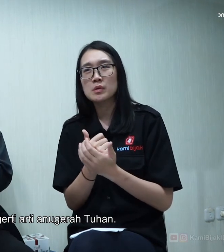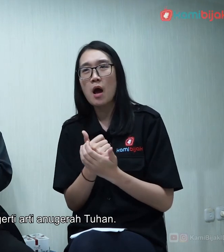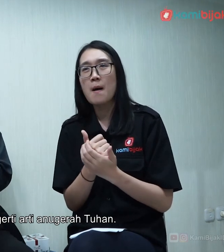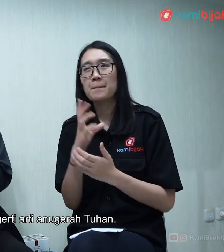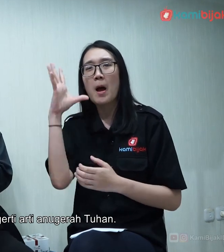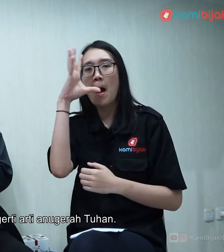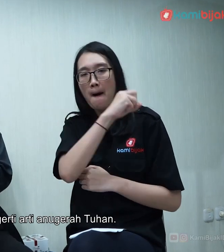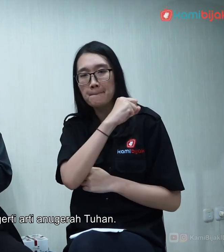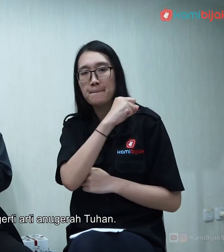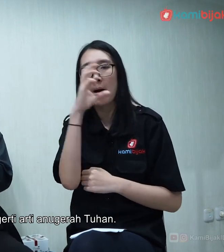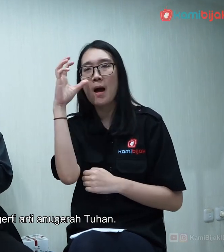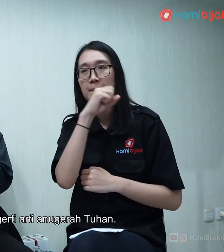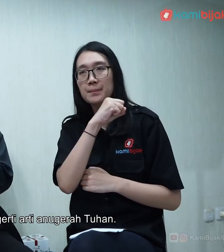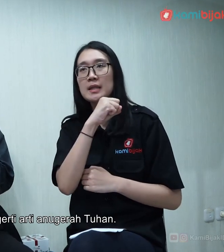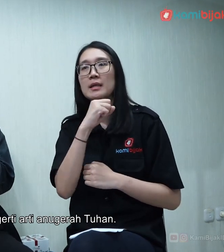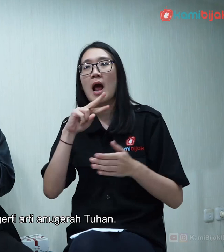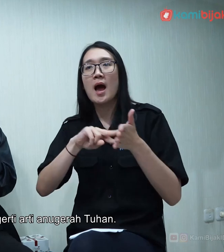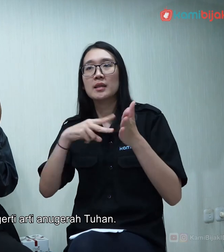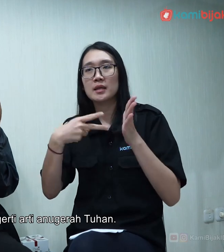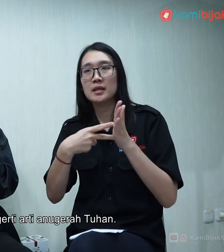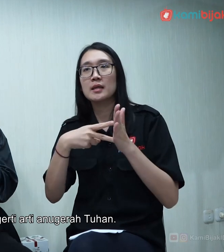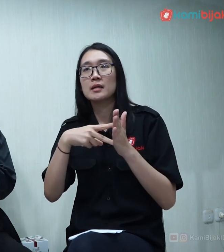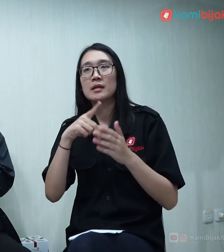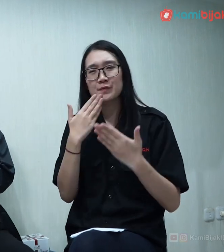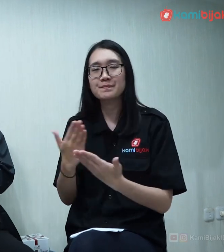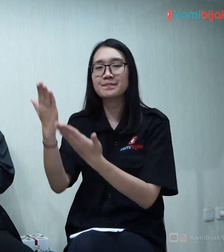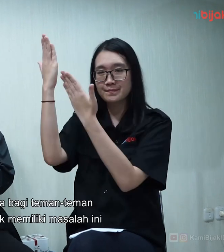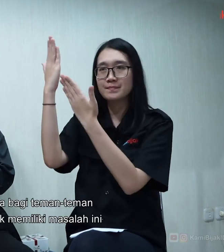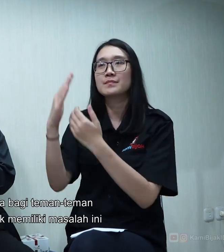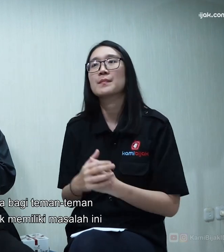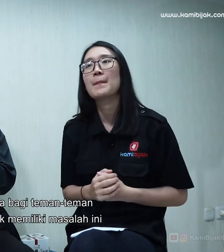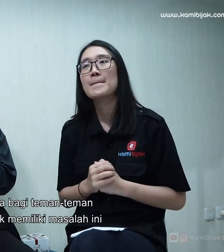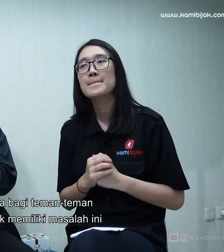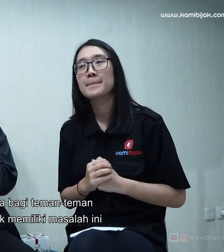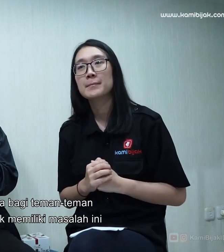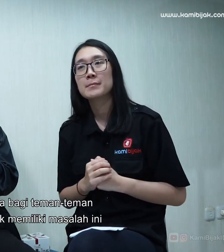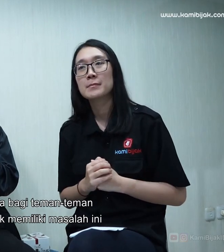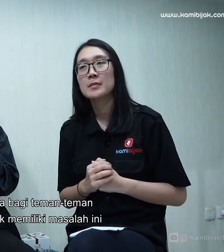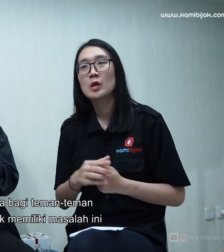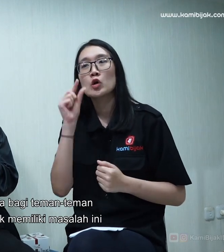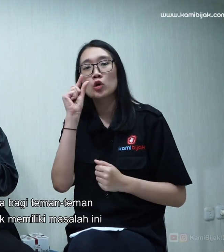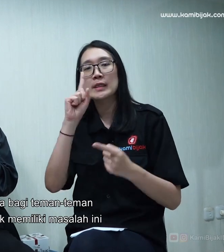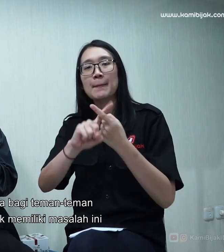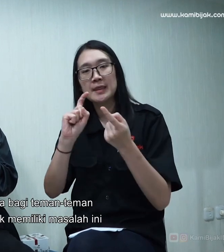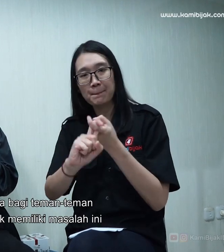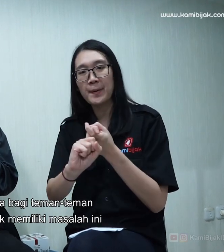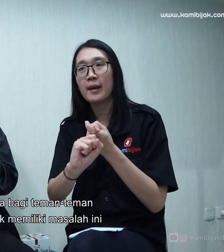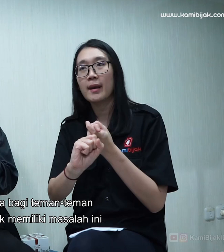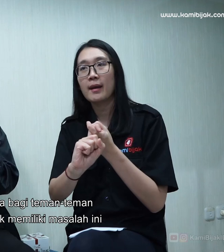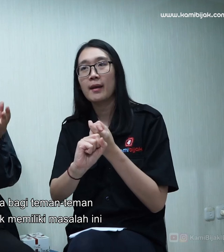mengerti arti anugerah Tuhan. Makanya bagi teman-teman yang tidak memiliki